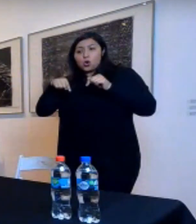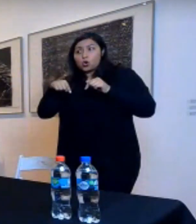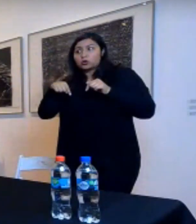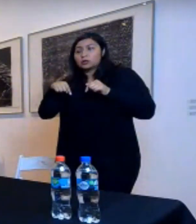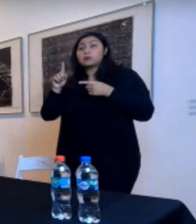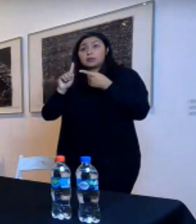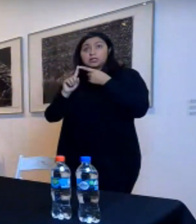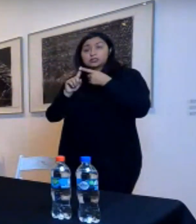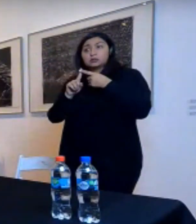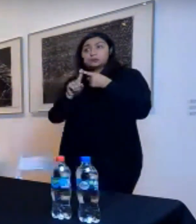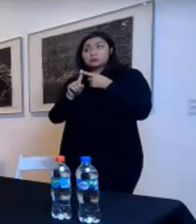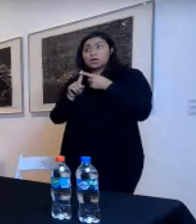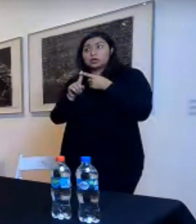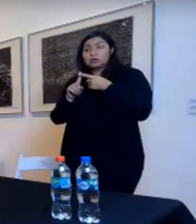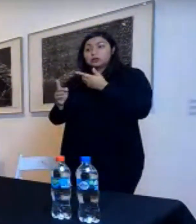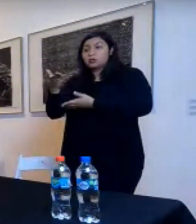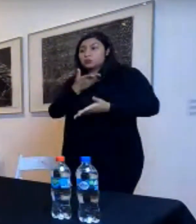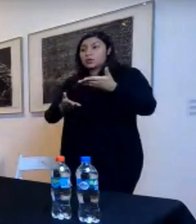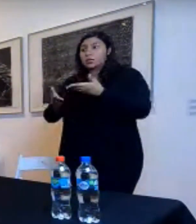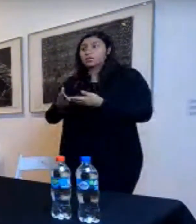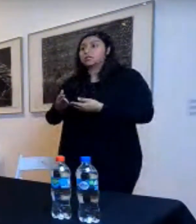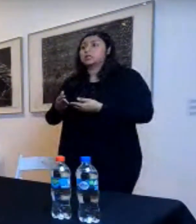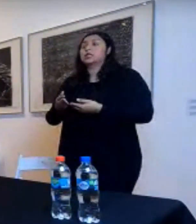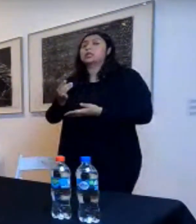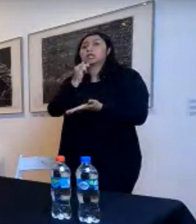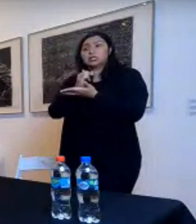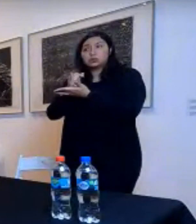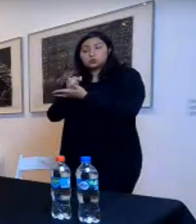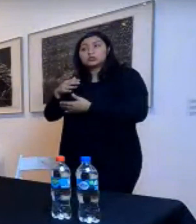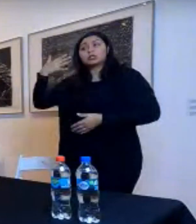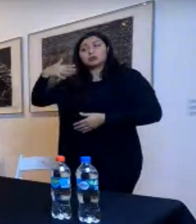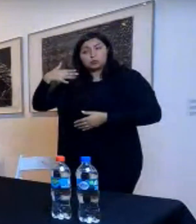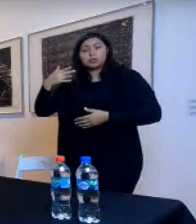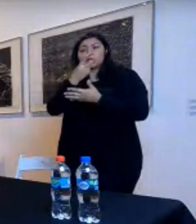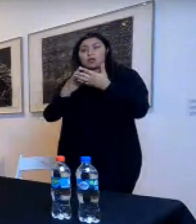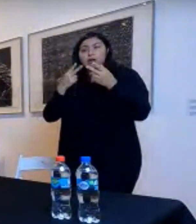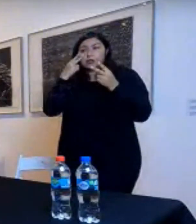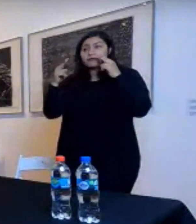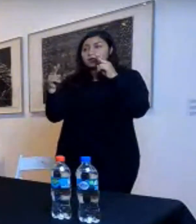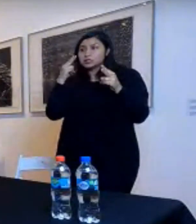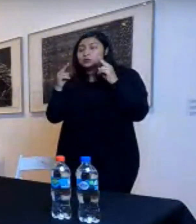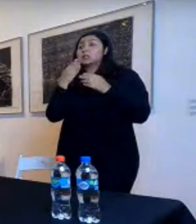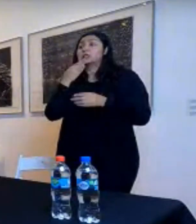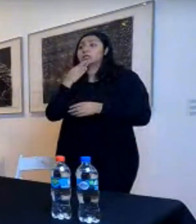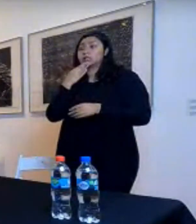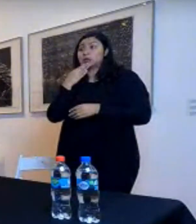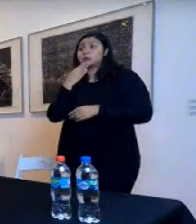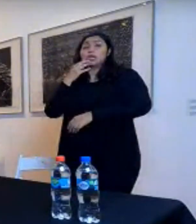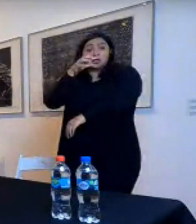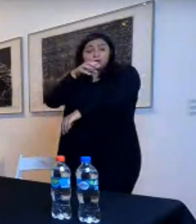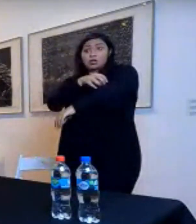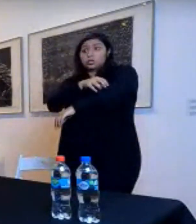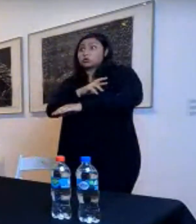con instituciones tan importantes en el ámbito de las artes visuales. Y un honor también desde regiones venir a representar a